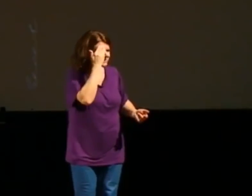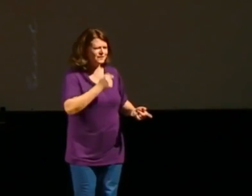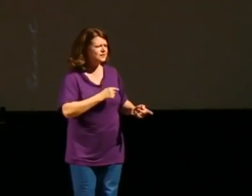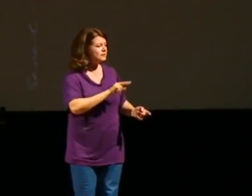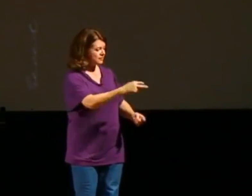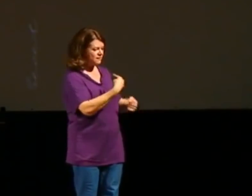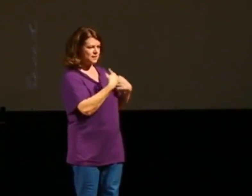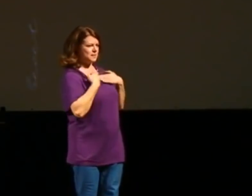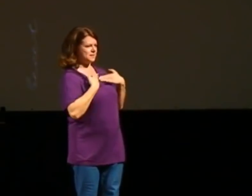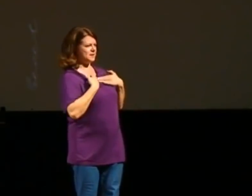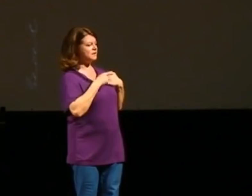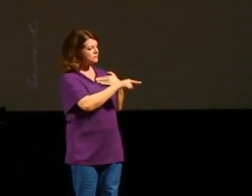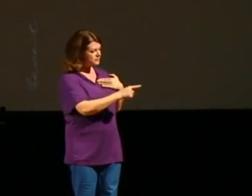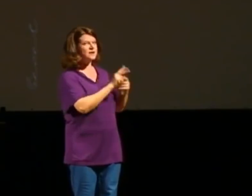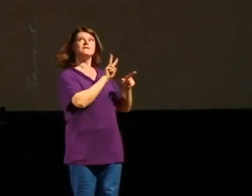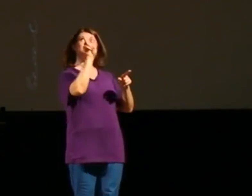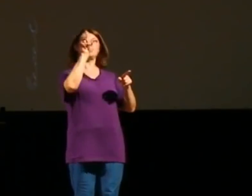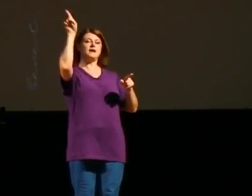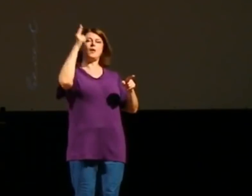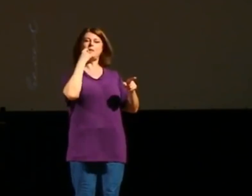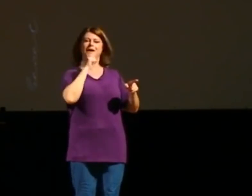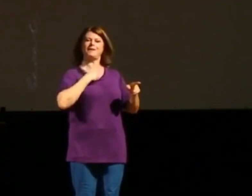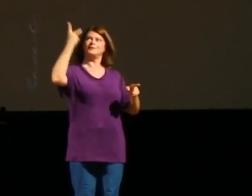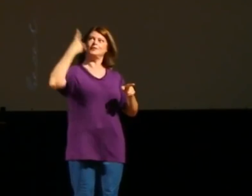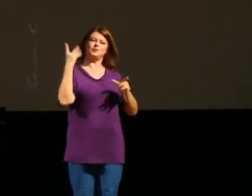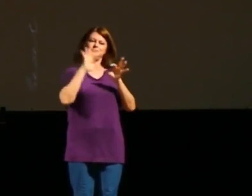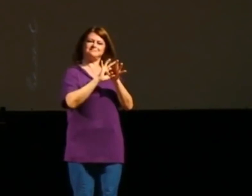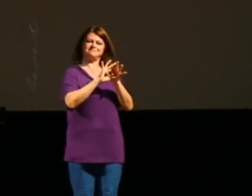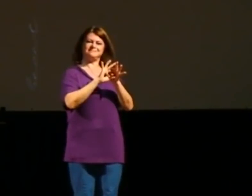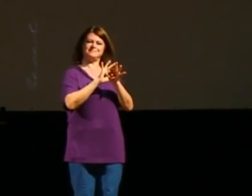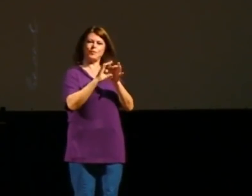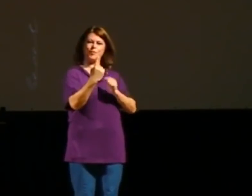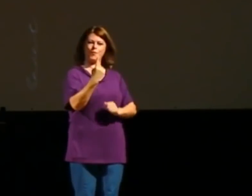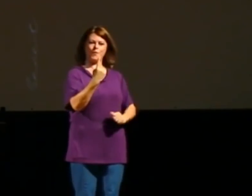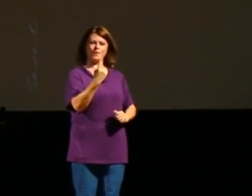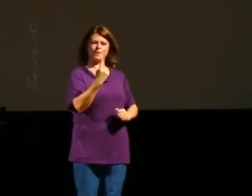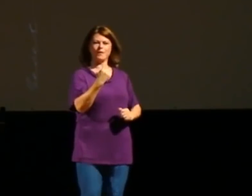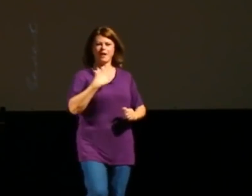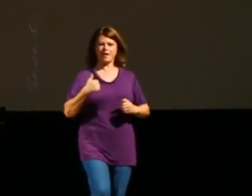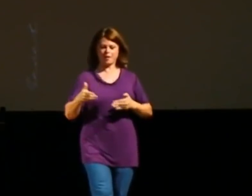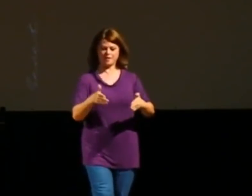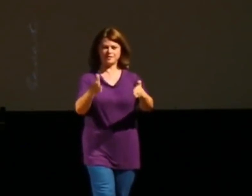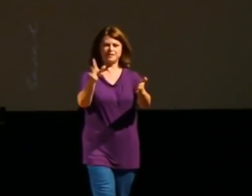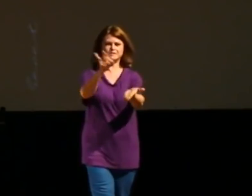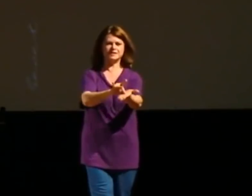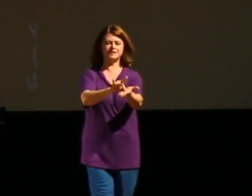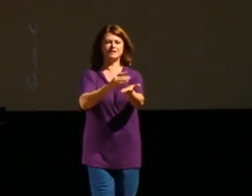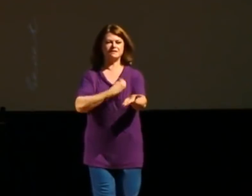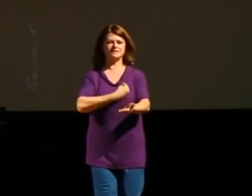do meu Pai há muitas moradas, eu vou preparar um lugar para vocês. Eu sou o caminho, a verdade e a